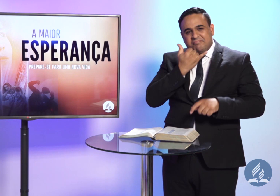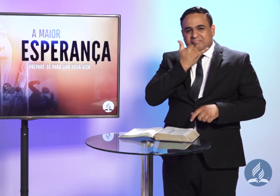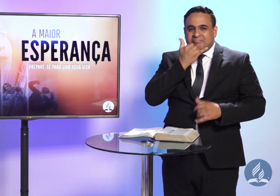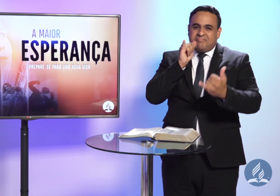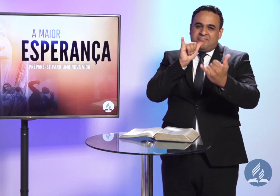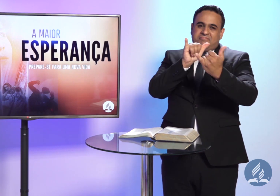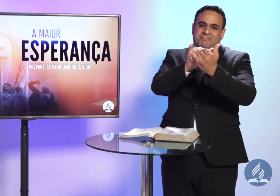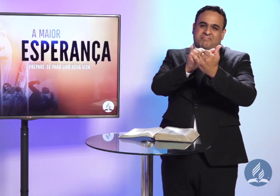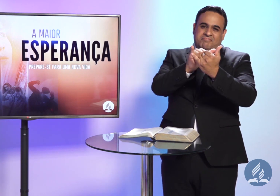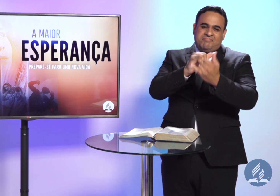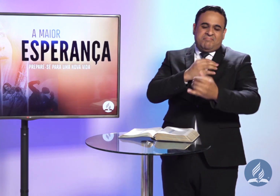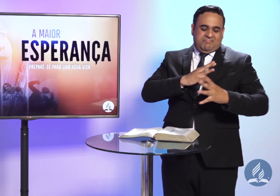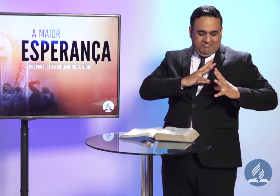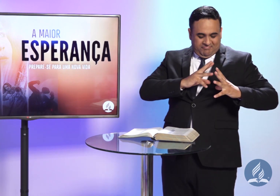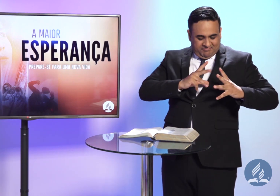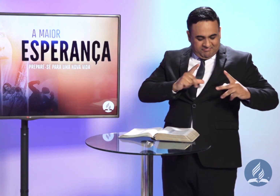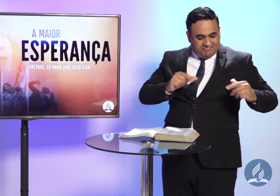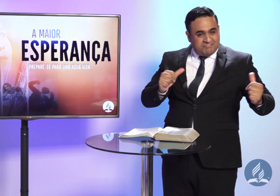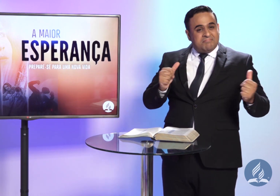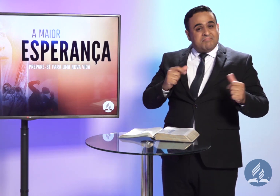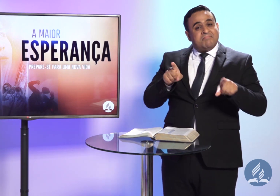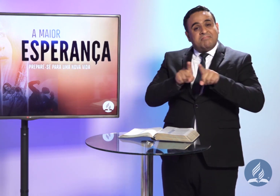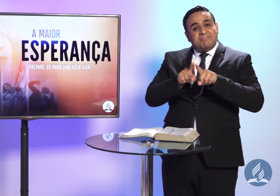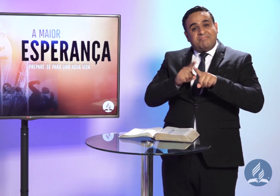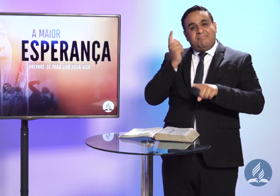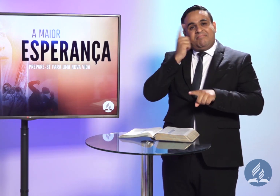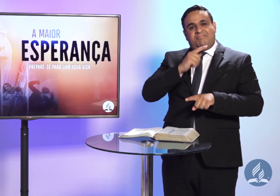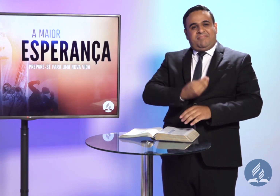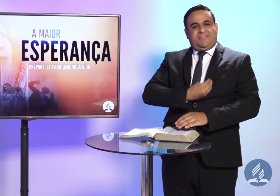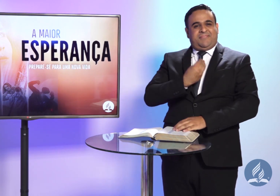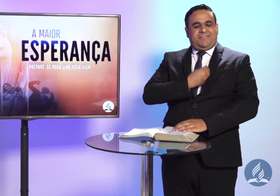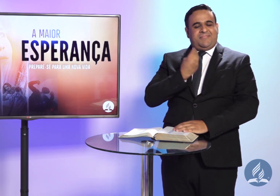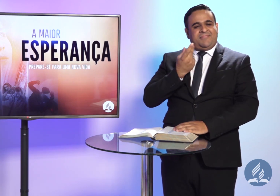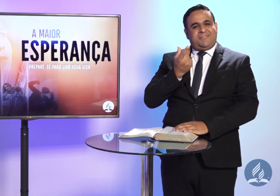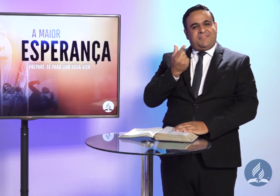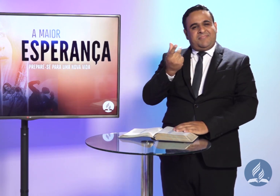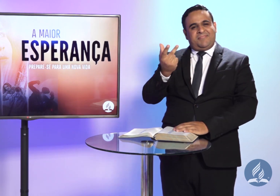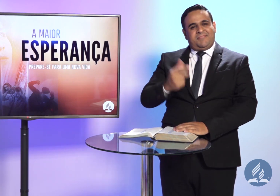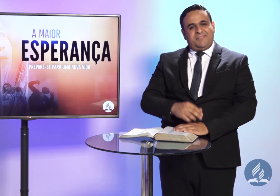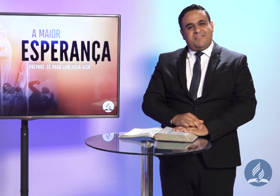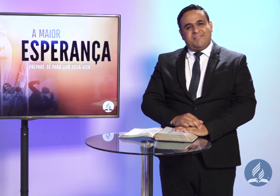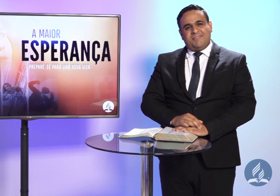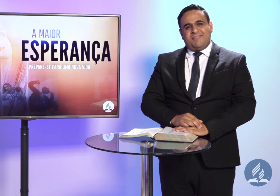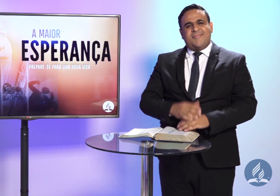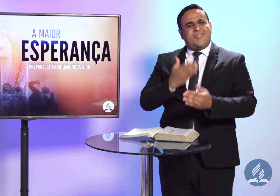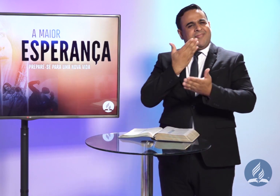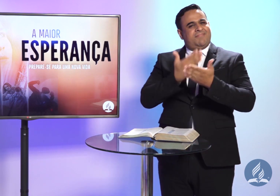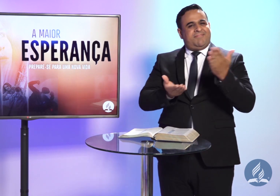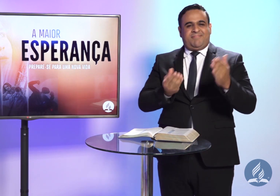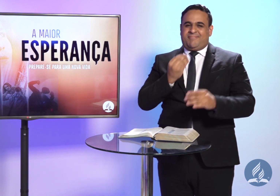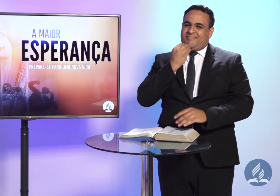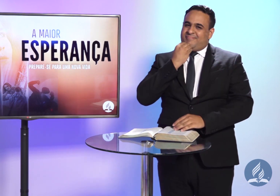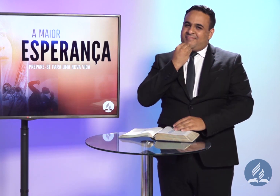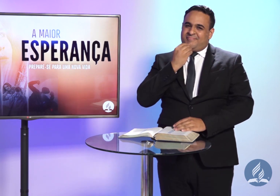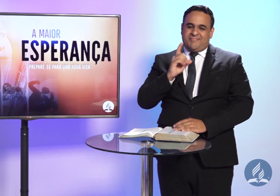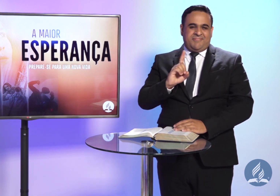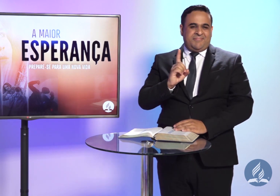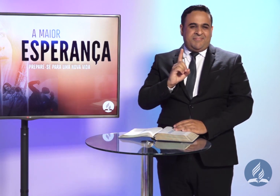vida nas mãos dEle, receber dEle o perdão pelos seus pecados e ter uma vida purificada, para assim